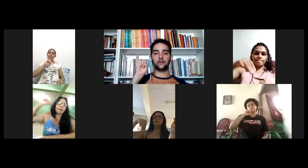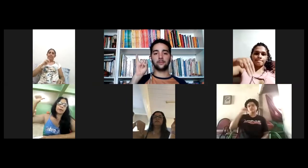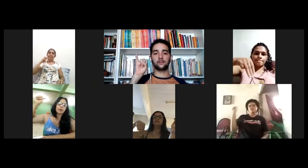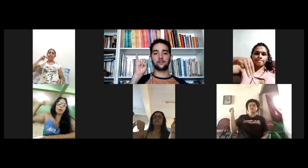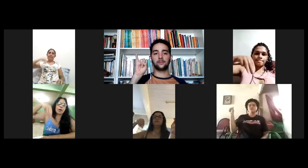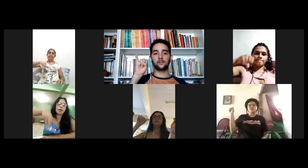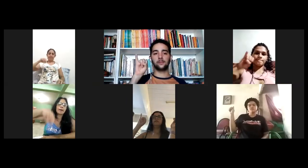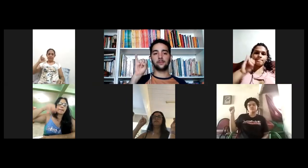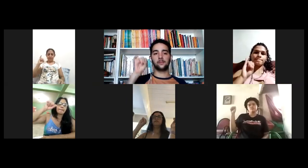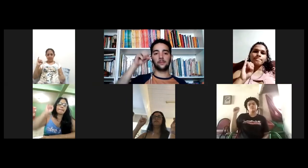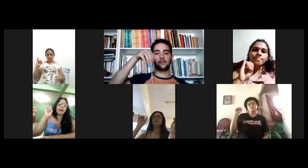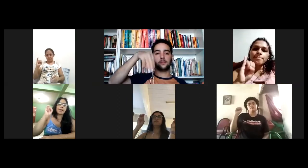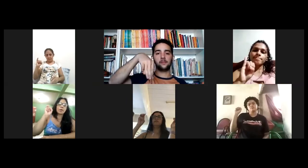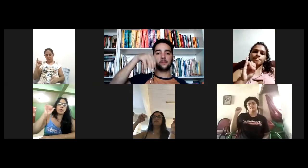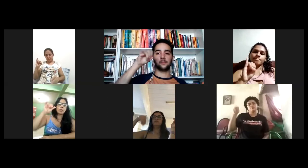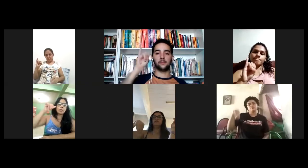maio,